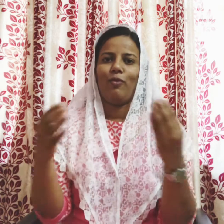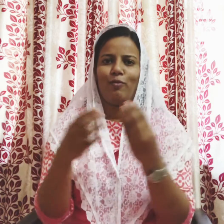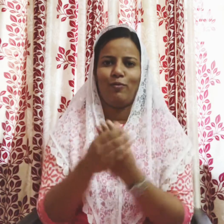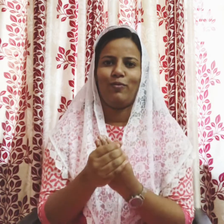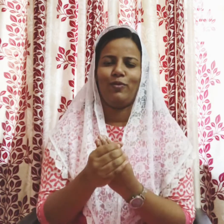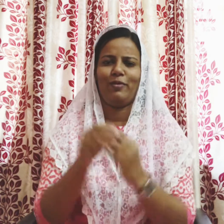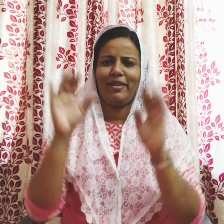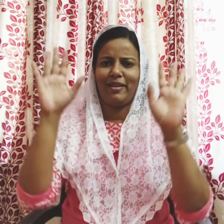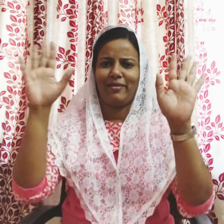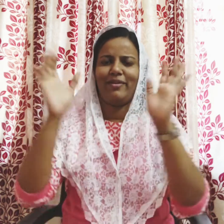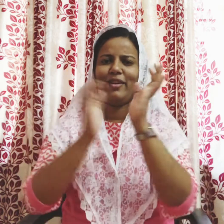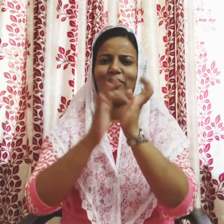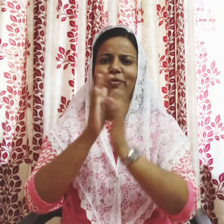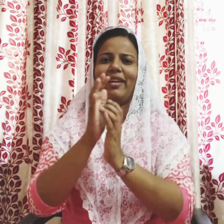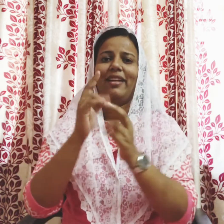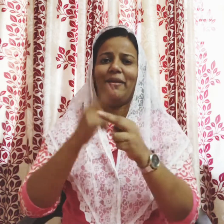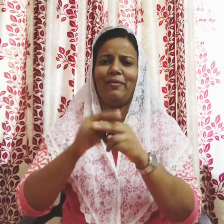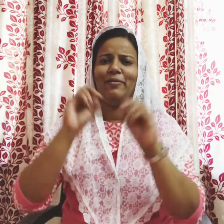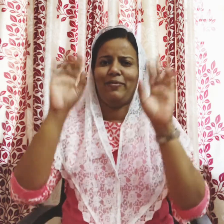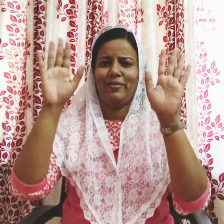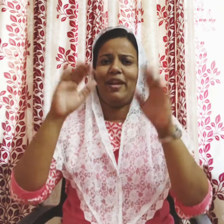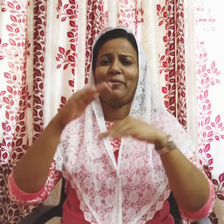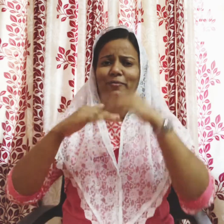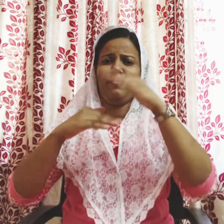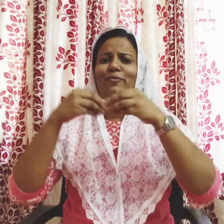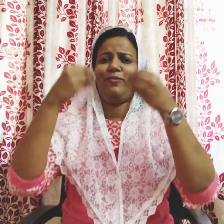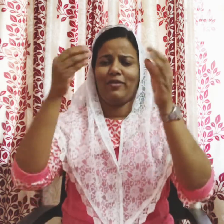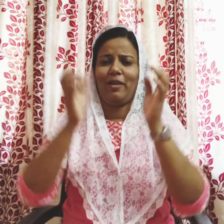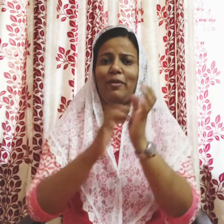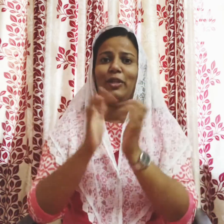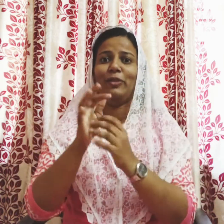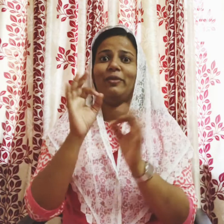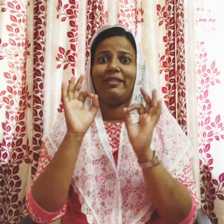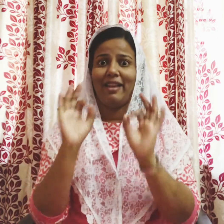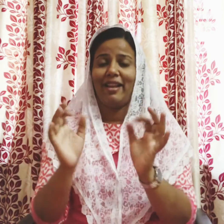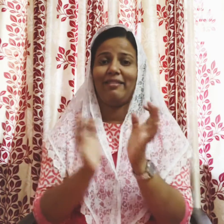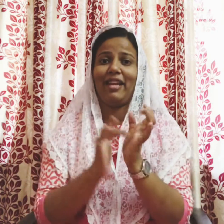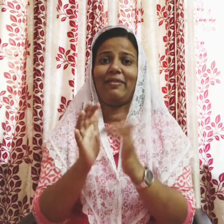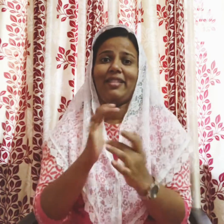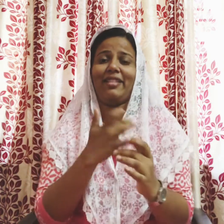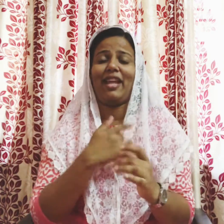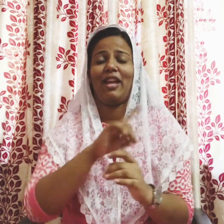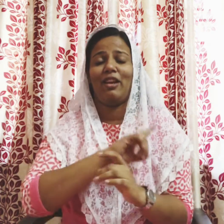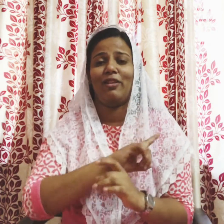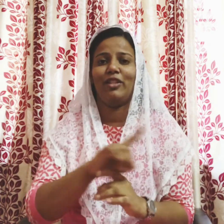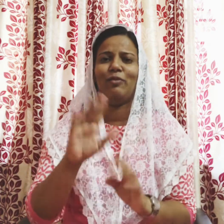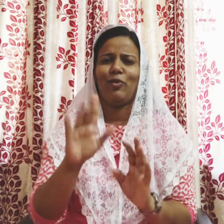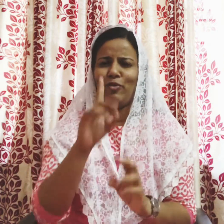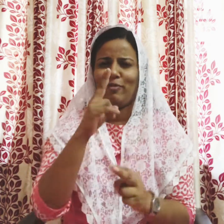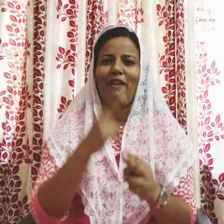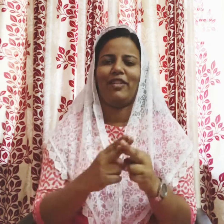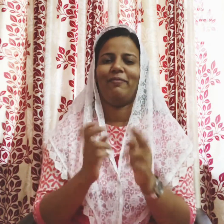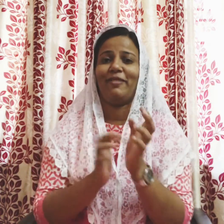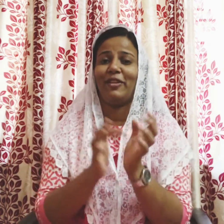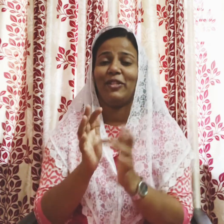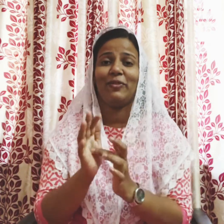ഒരുമിച്ച് ഒന്നുകൂടെ കരങ്ങളെ ഉയർത്തി ആ നാമത്തെ ഉയർത്താം. ആമേൻ. യഹോവ നല്ലവനല്ലോ, അങ്ങയുടെ ദയ എന്നേക്കുമുള്ളത്. ഒരിക്കലൂടെ പറഞ്ഞാണ്ട്,